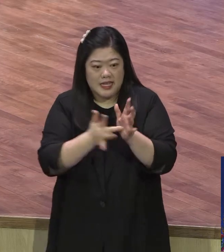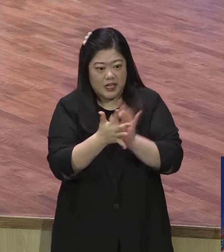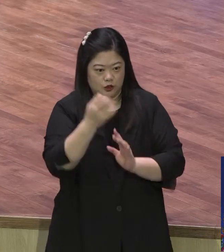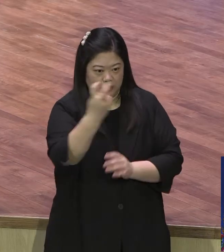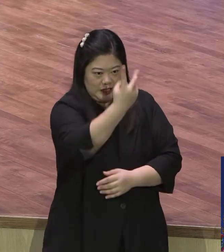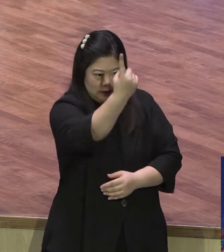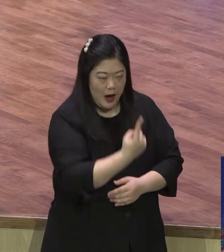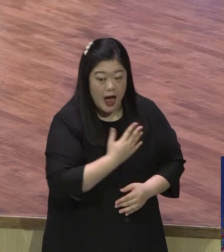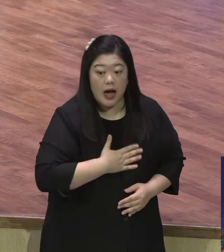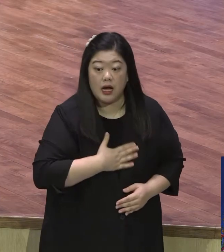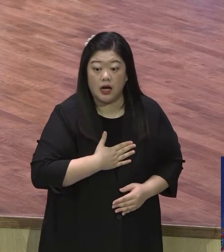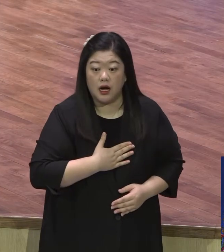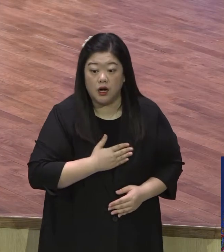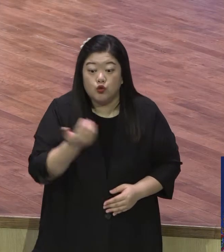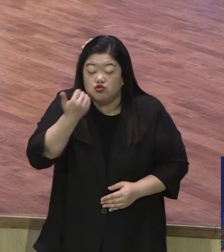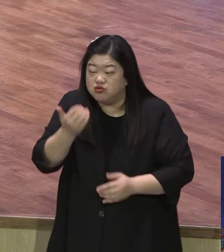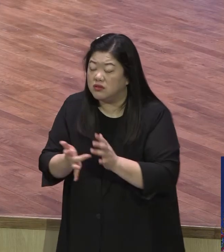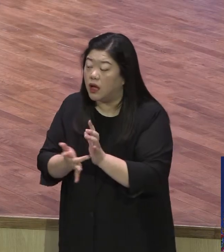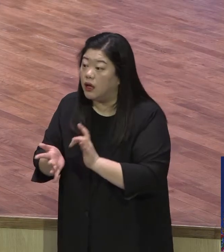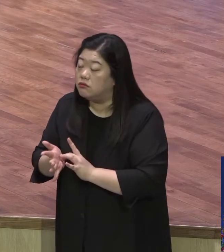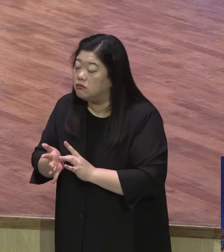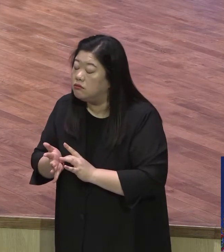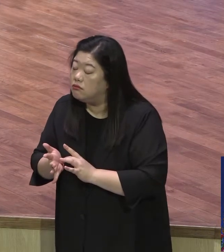들어보지도 못하고 지옥 가야 하나